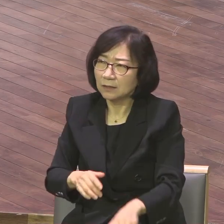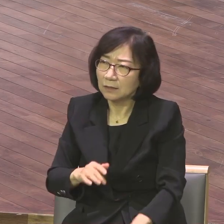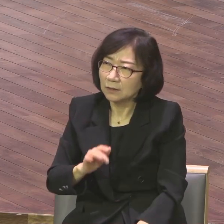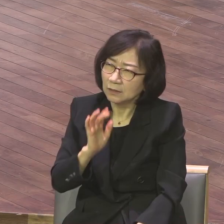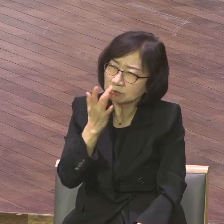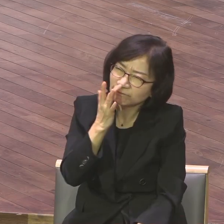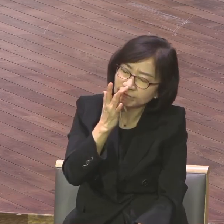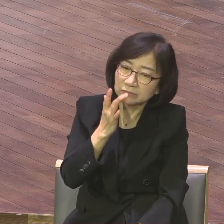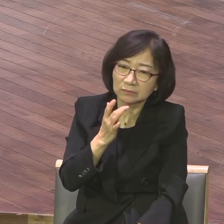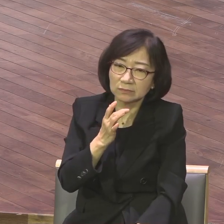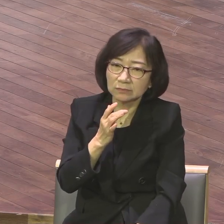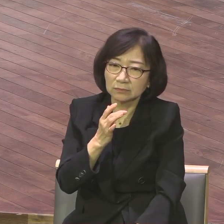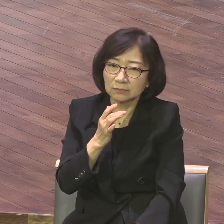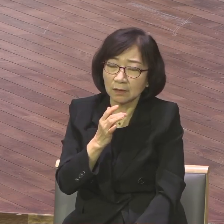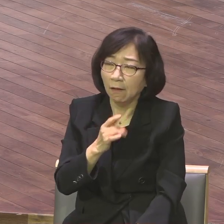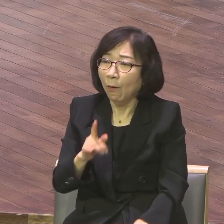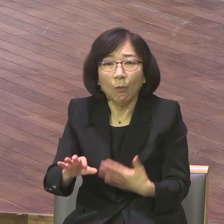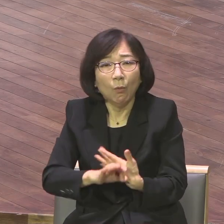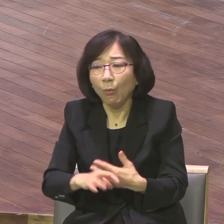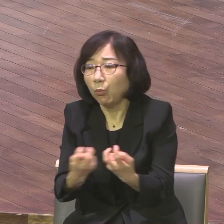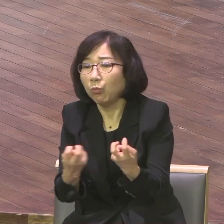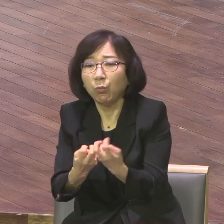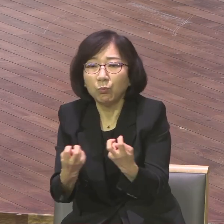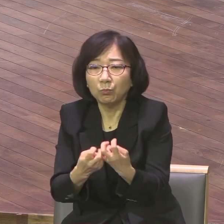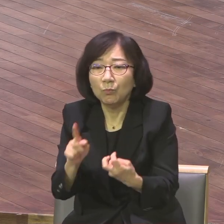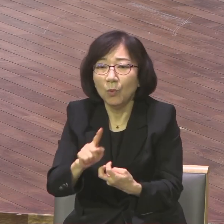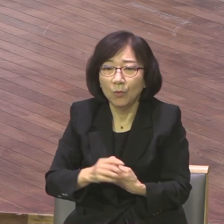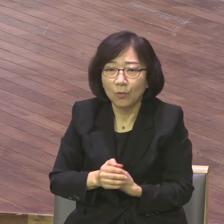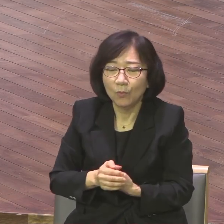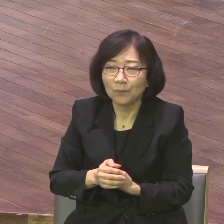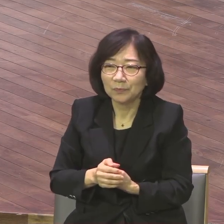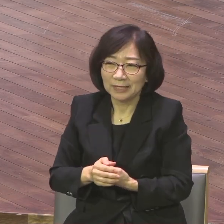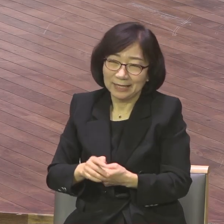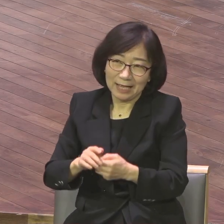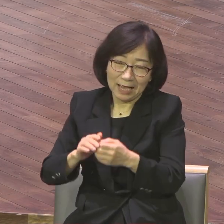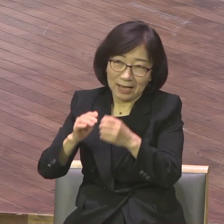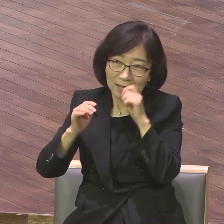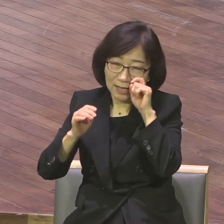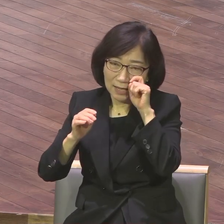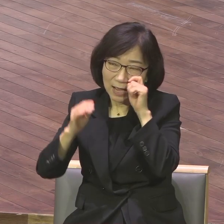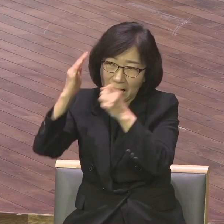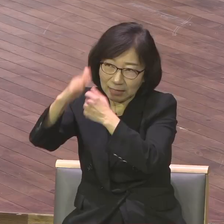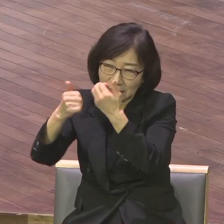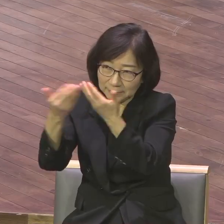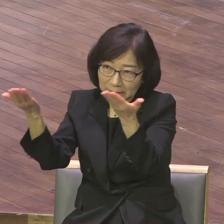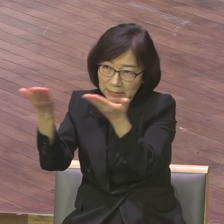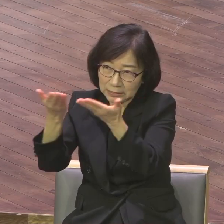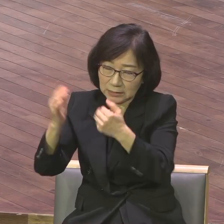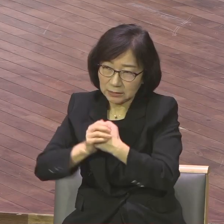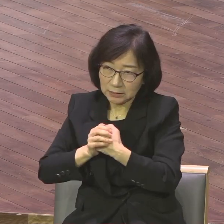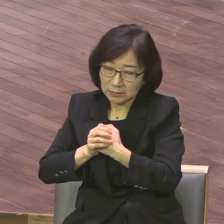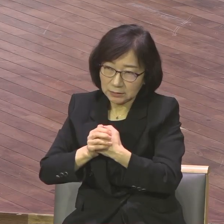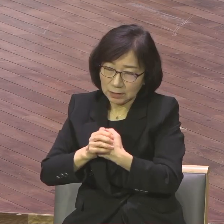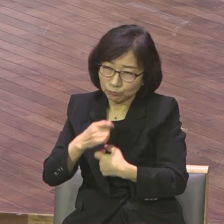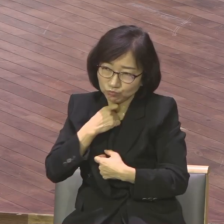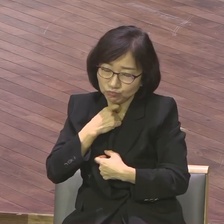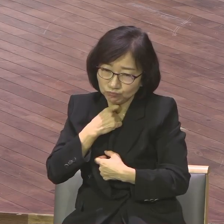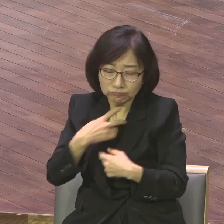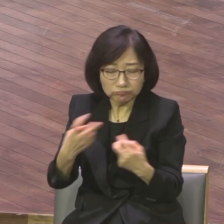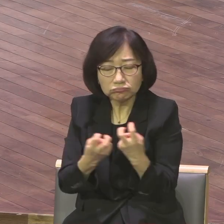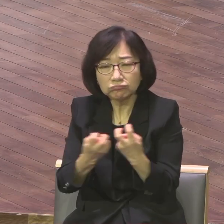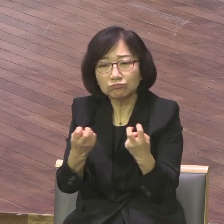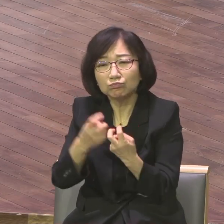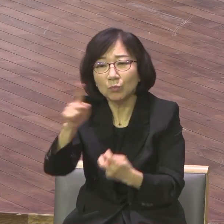자, 그러니까 이들이 그러면 어떻게 하면 하나님의 일을 할 수 있느냐? 그렇게